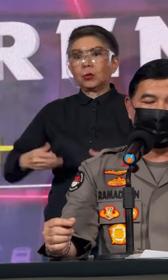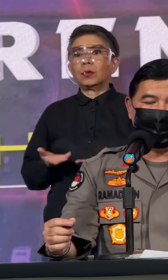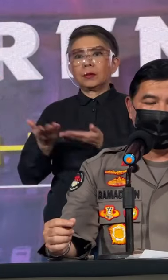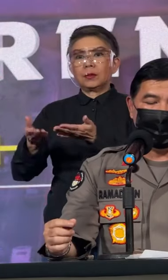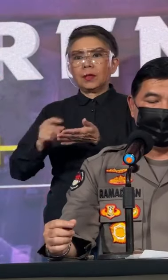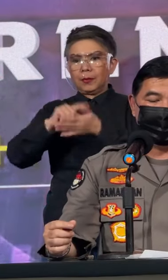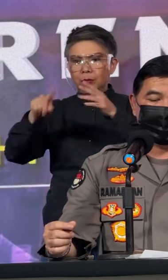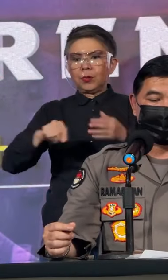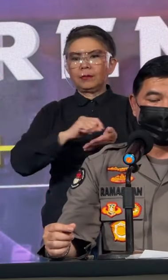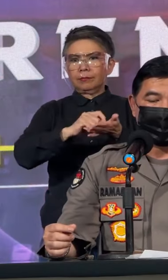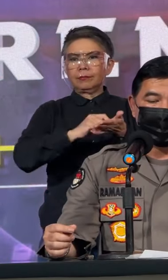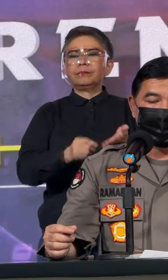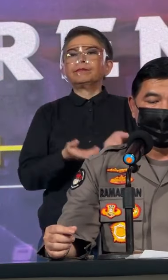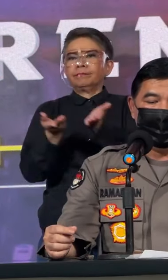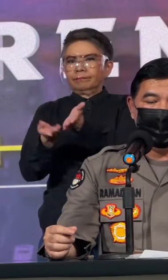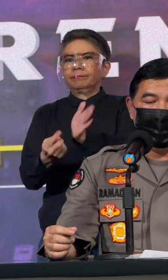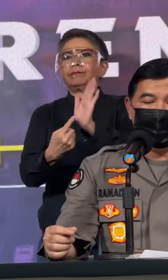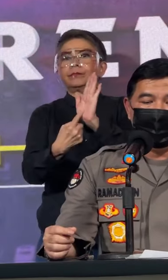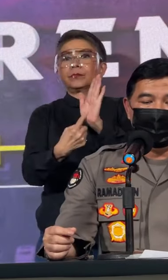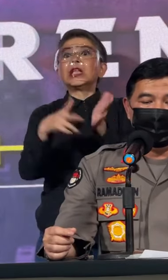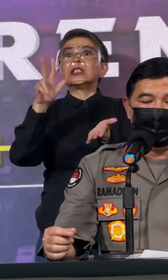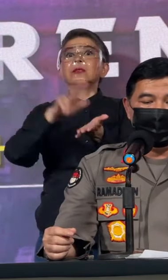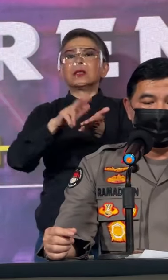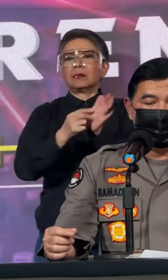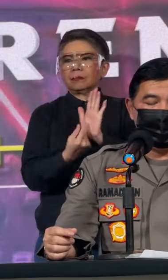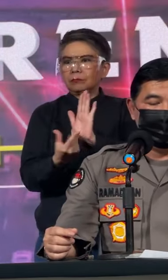surat pernyataan.